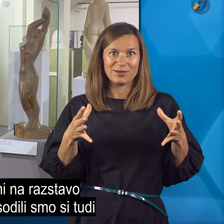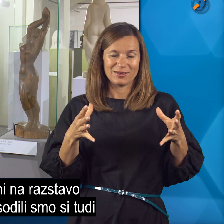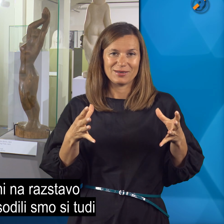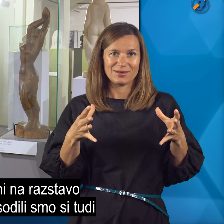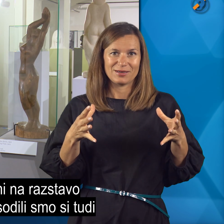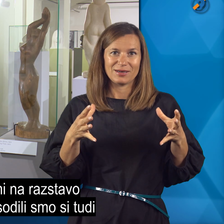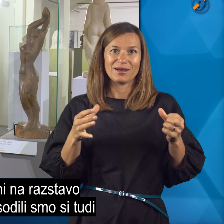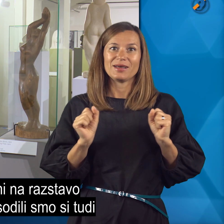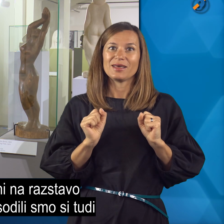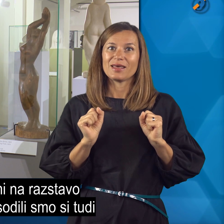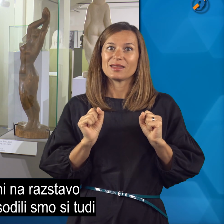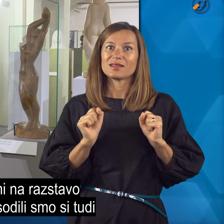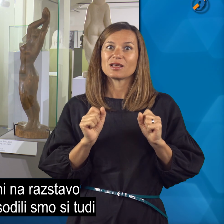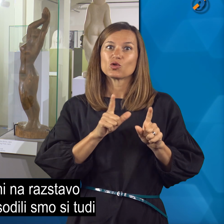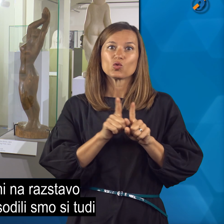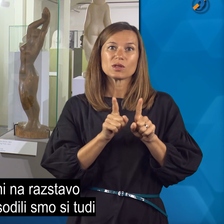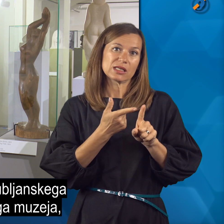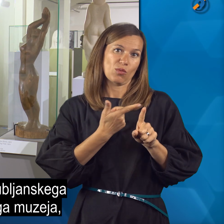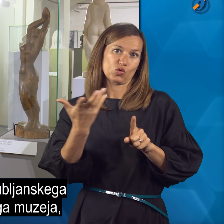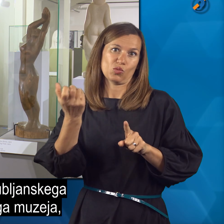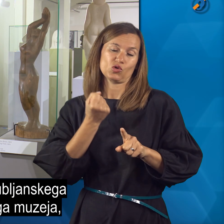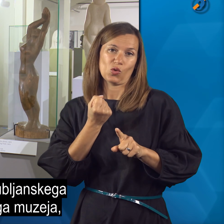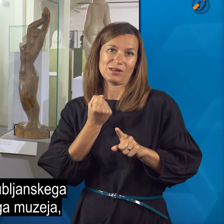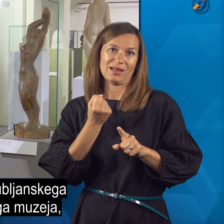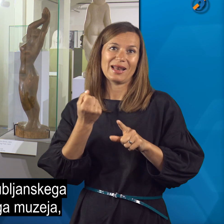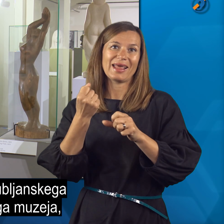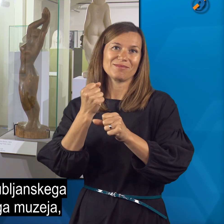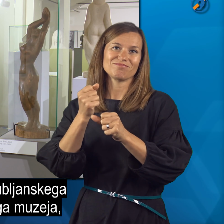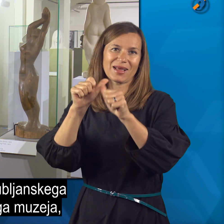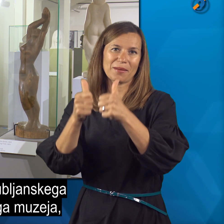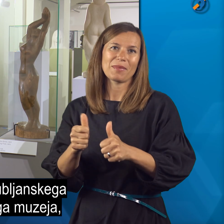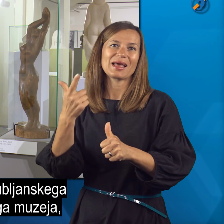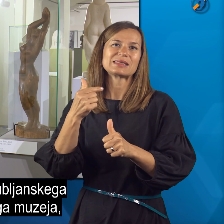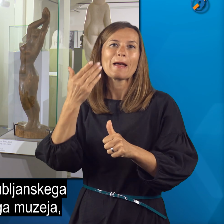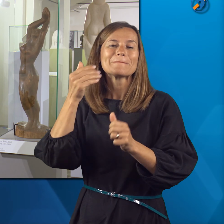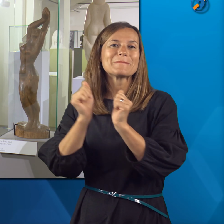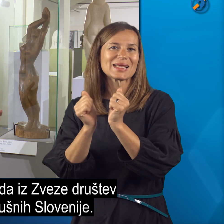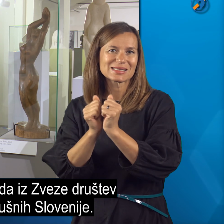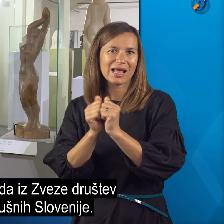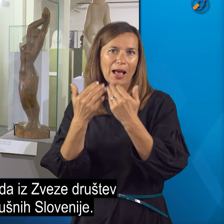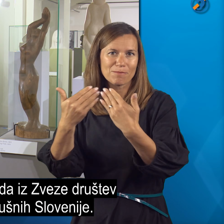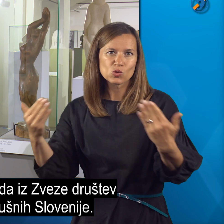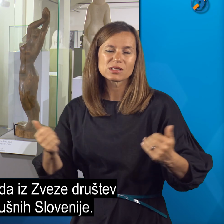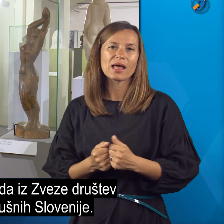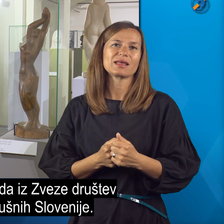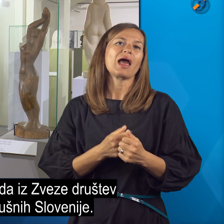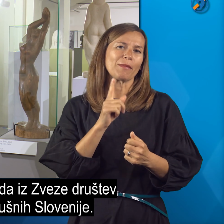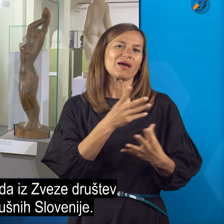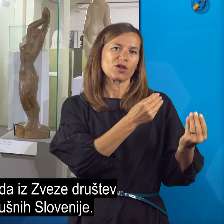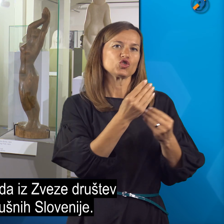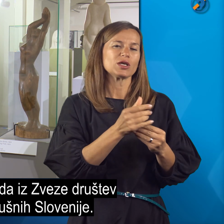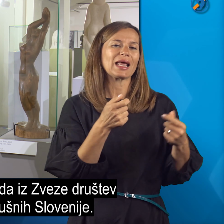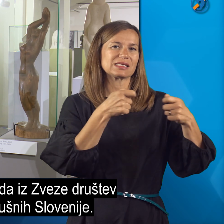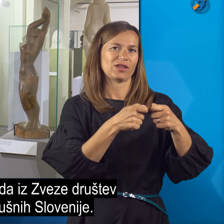na razstavo. Posodili smo si tudi dela iz mestnega muzeja, večina jih je seveda iz Zveze